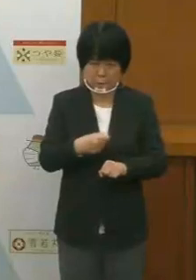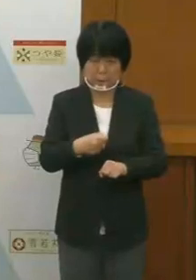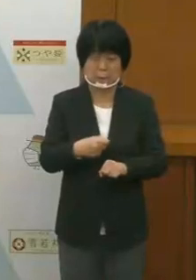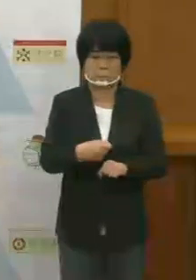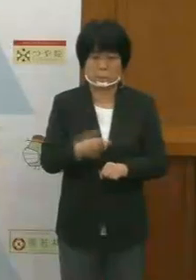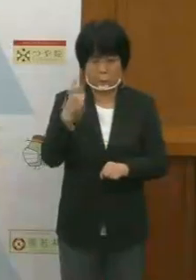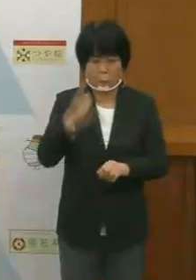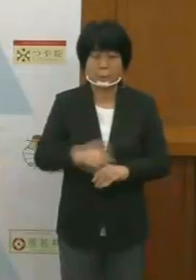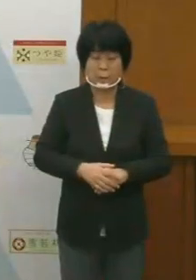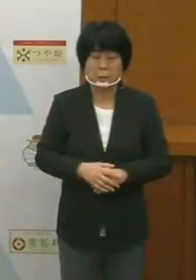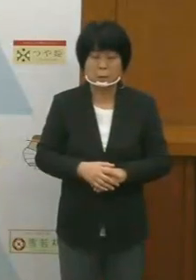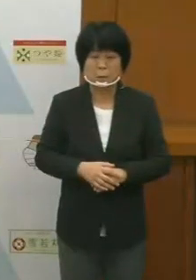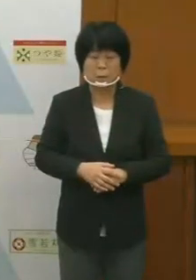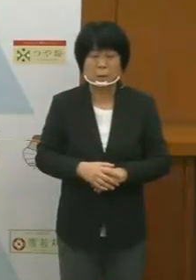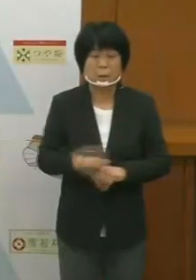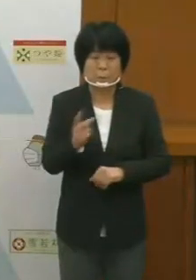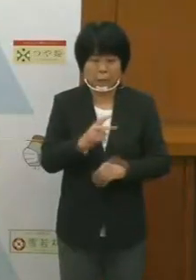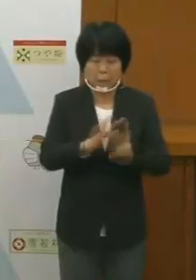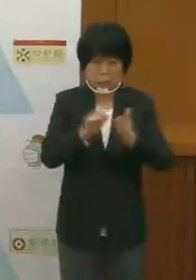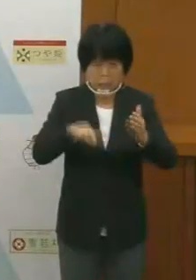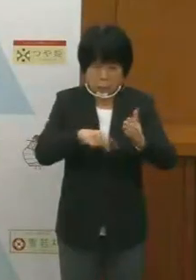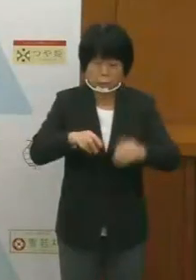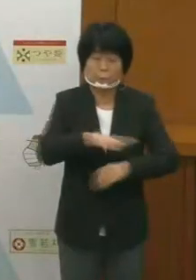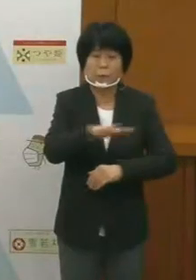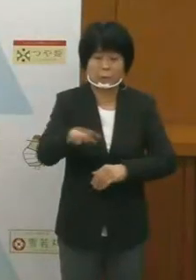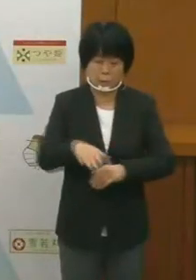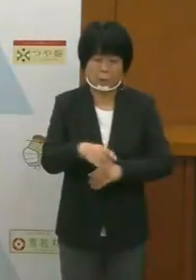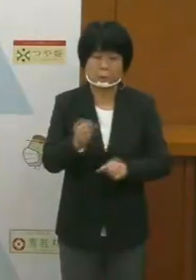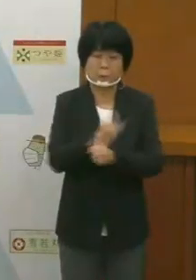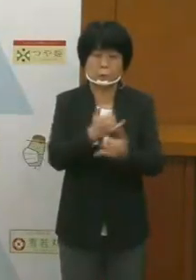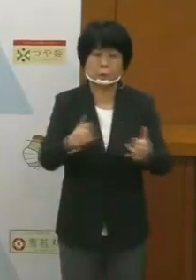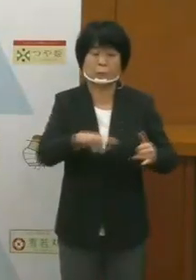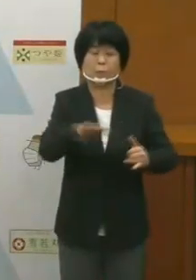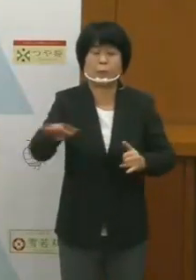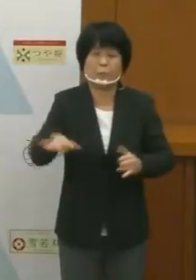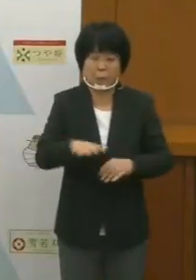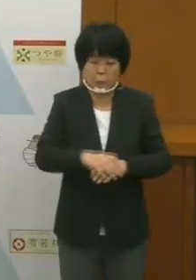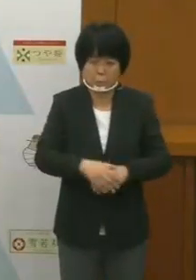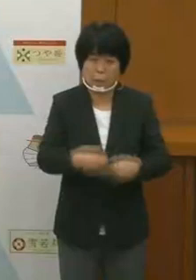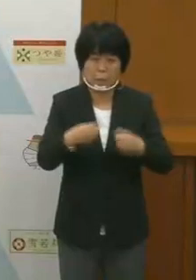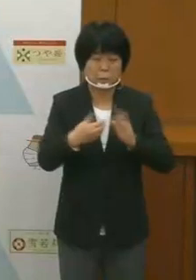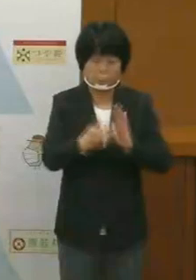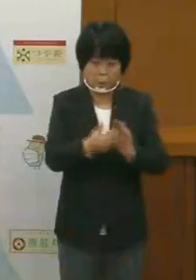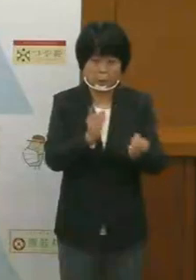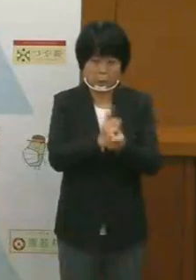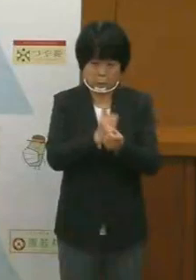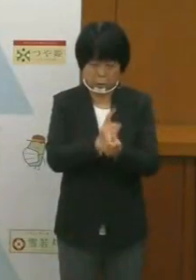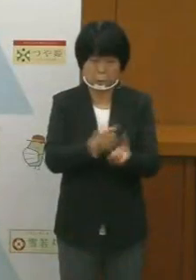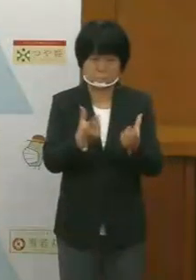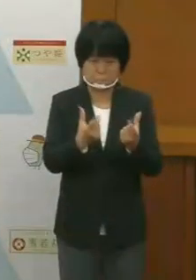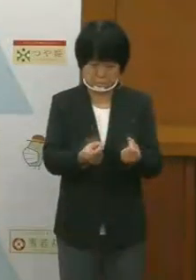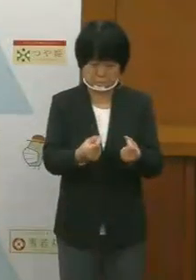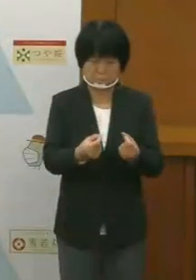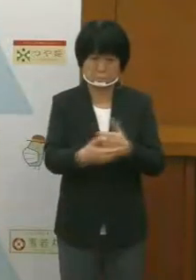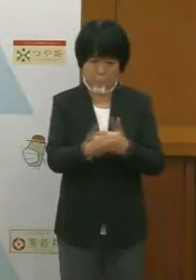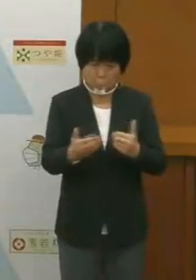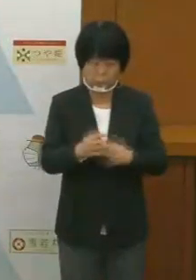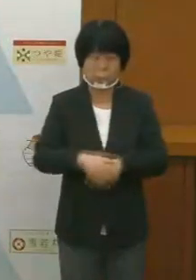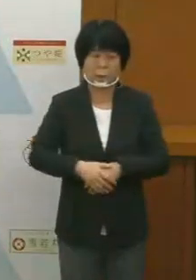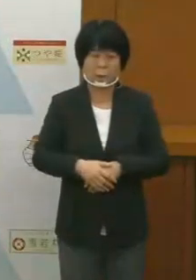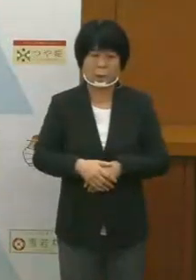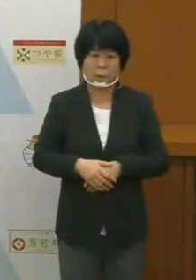っております。また県内の皆様や事業者の皆様には感染防止対策を徹底していただい